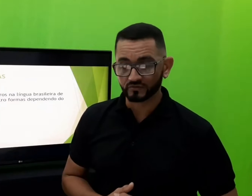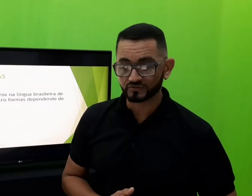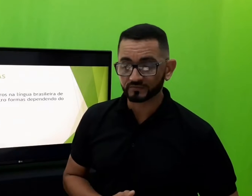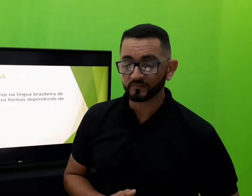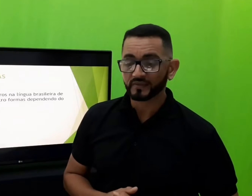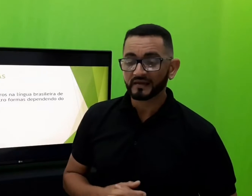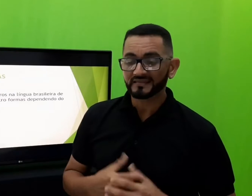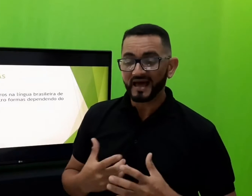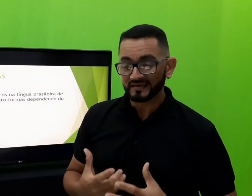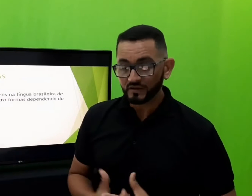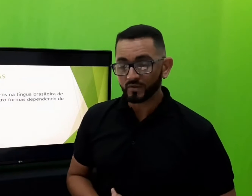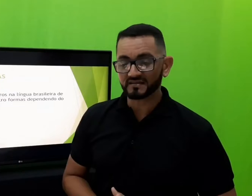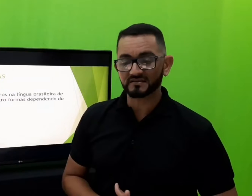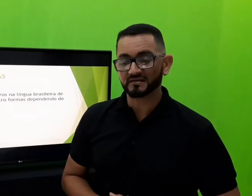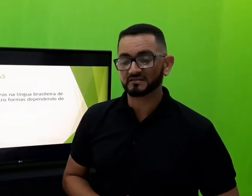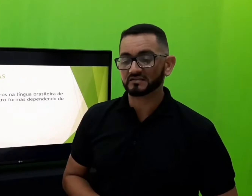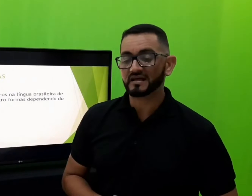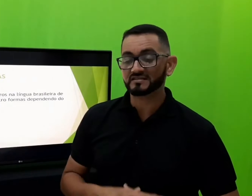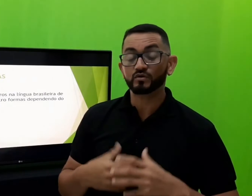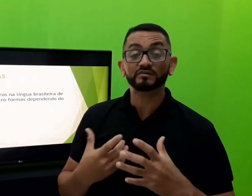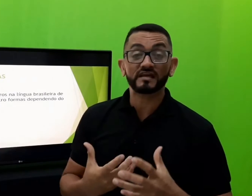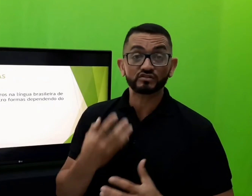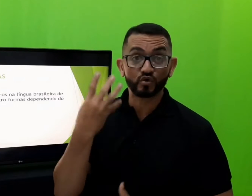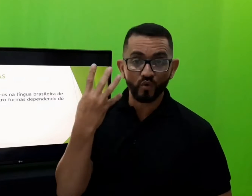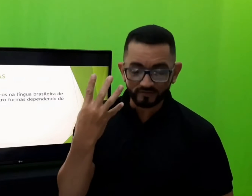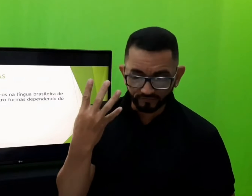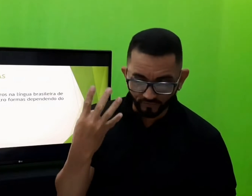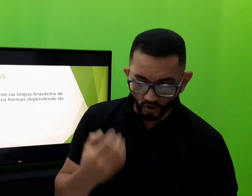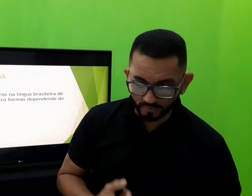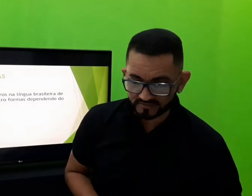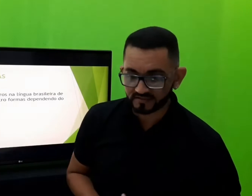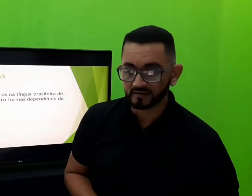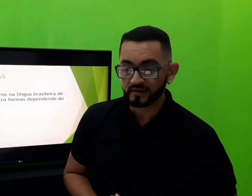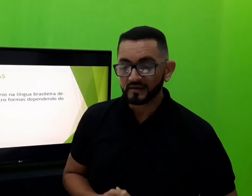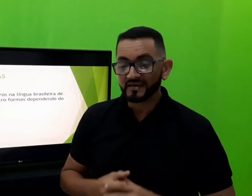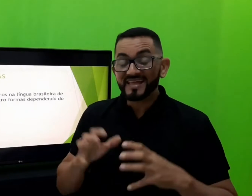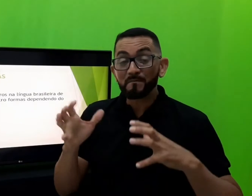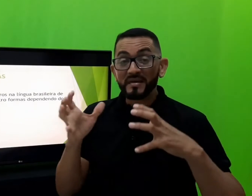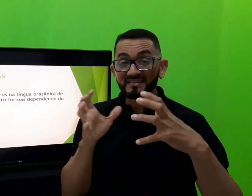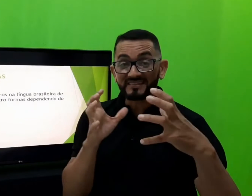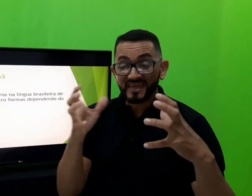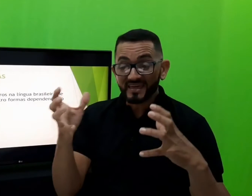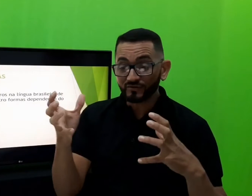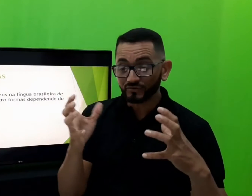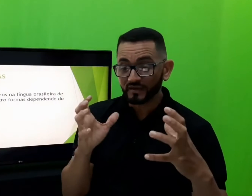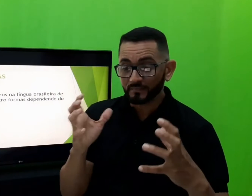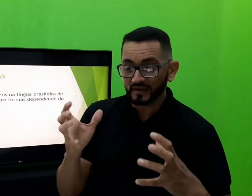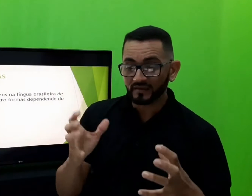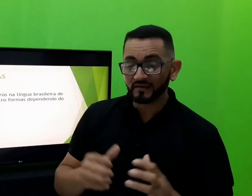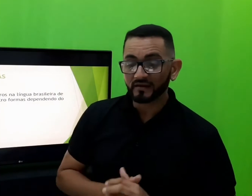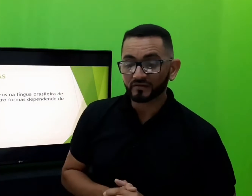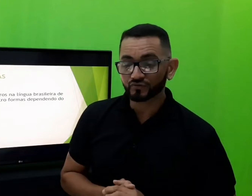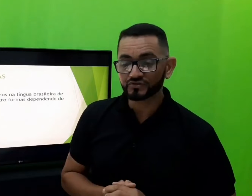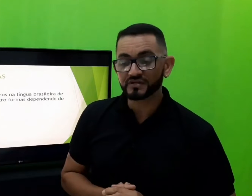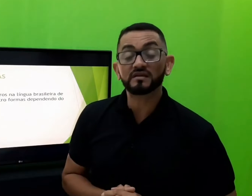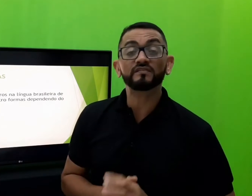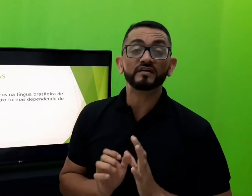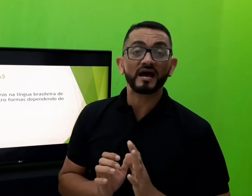números na língua brasileira de sinais acontece de 4 formas e dependendo também do significado